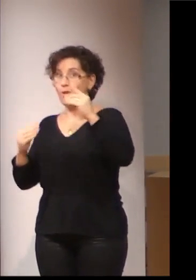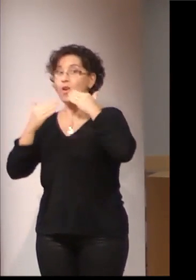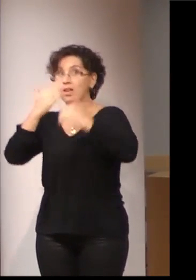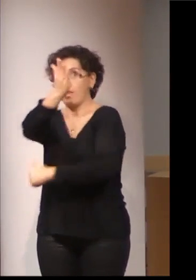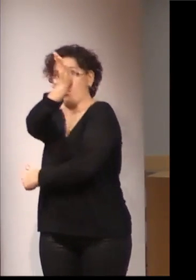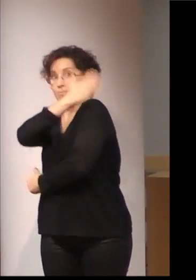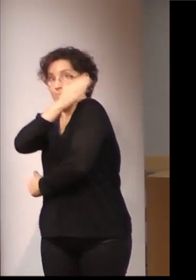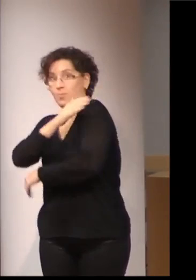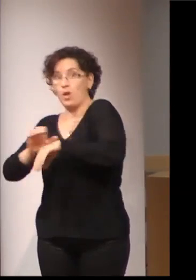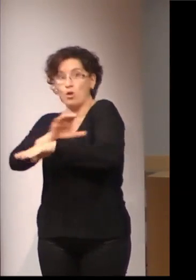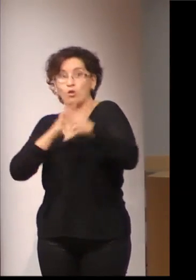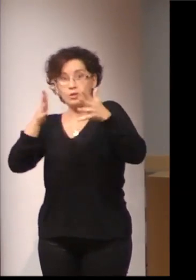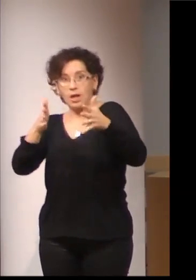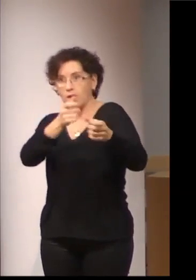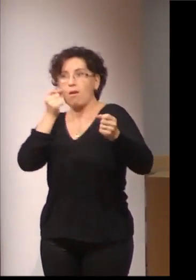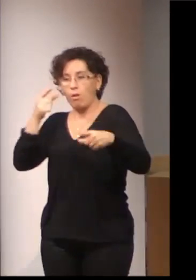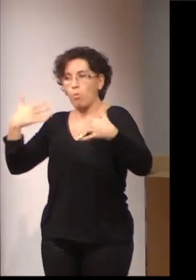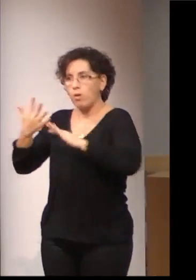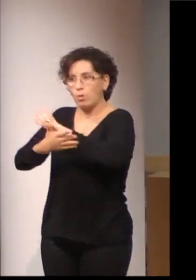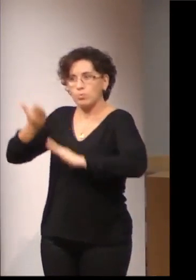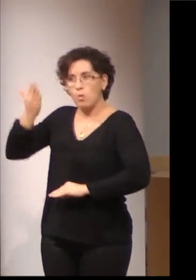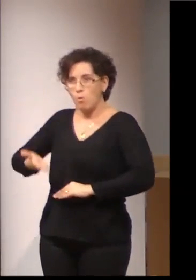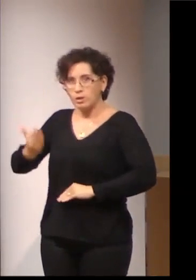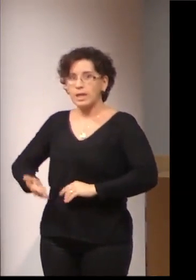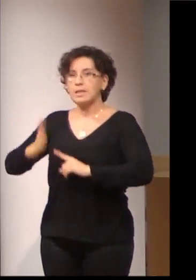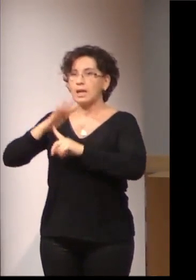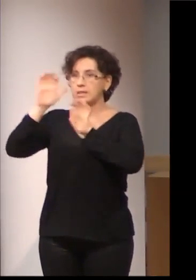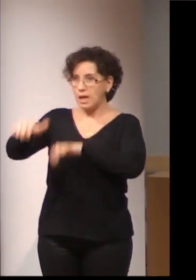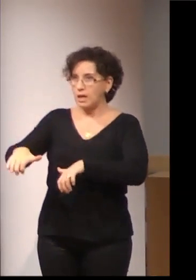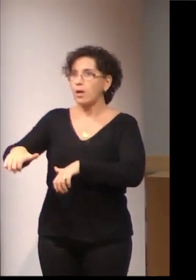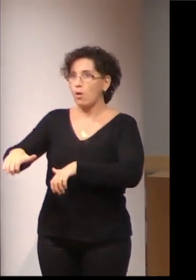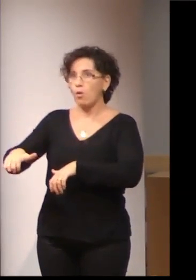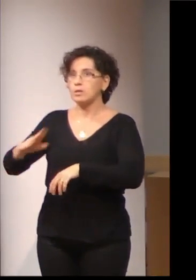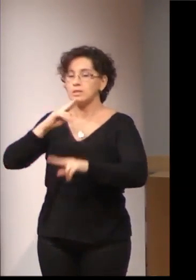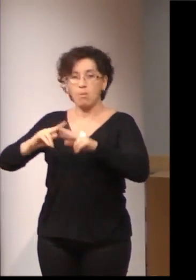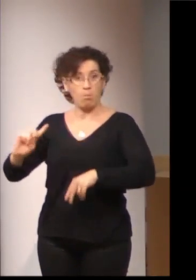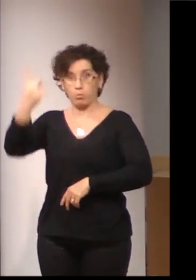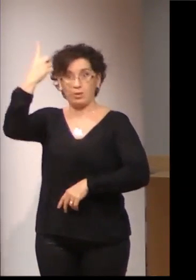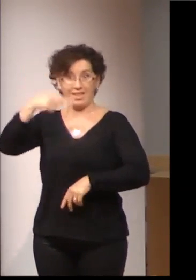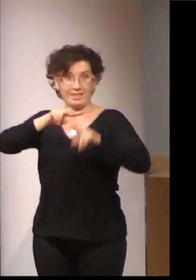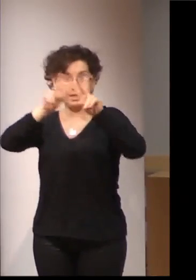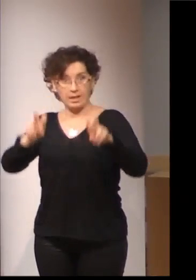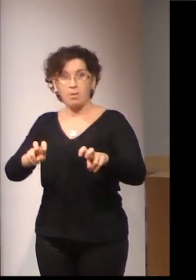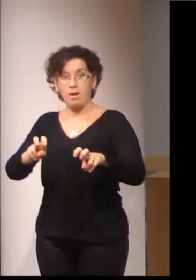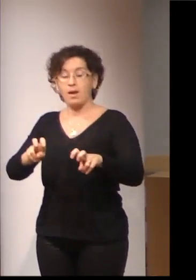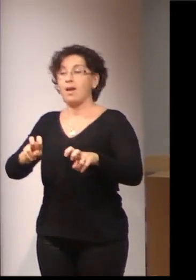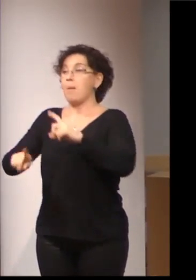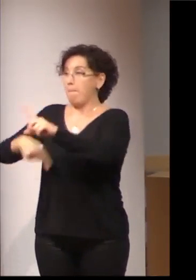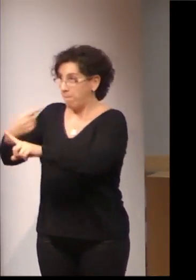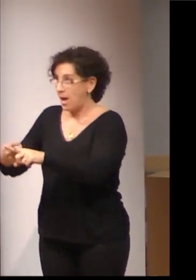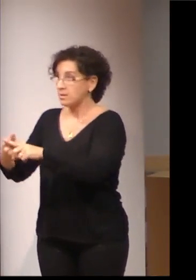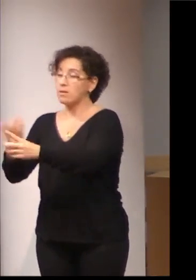lengua de signos es muy importante y que Castilla y León era puntera en ello. Y gracias a las